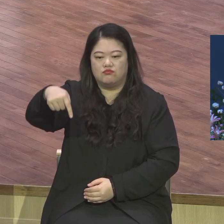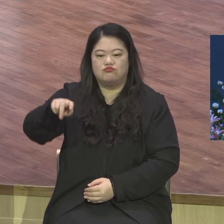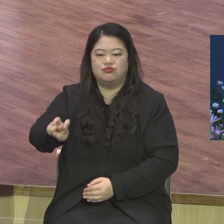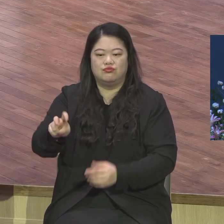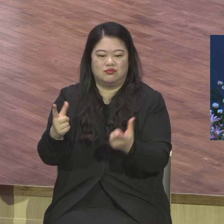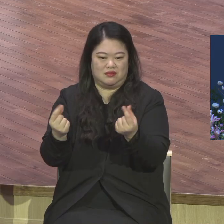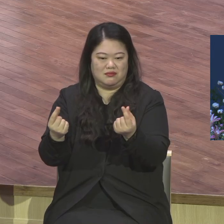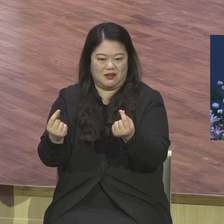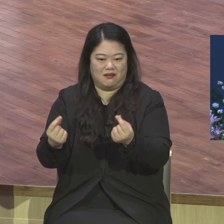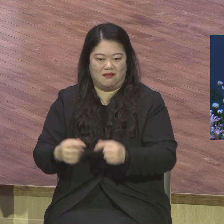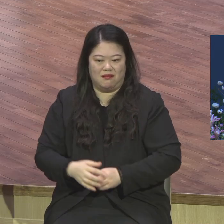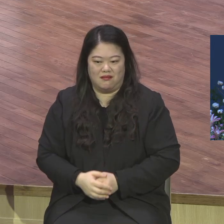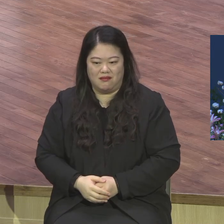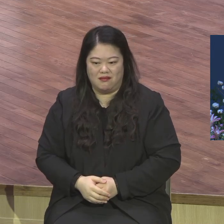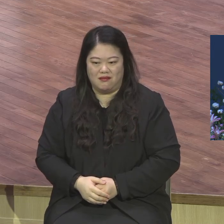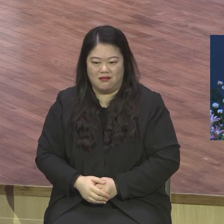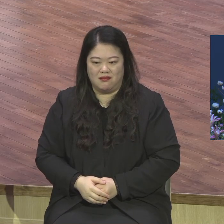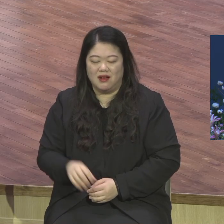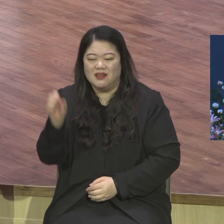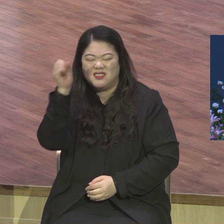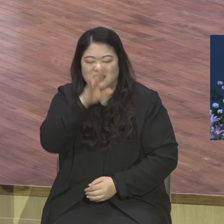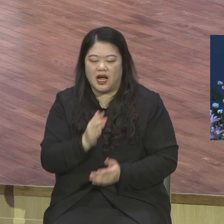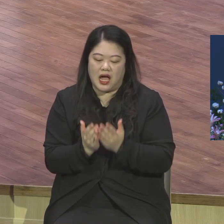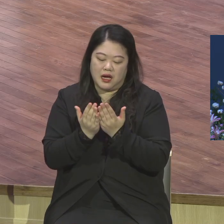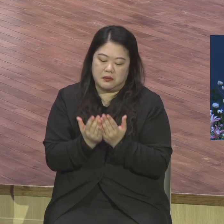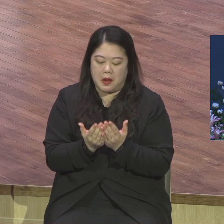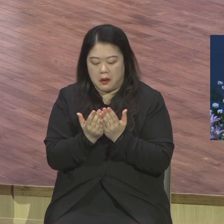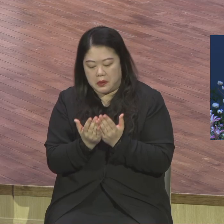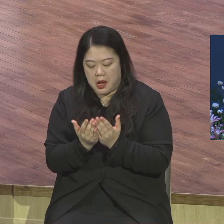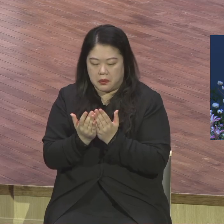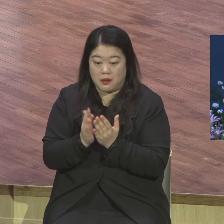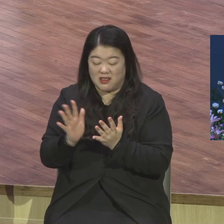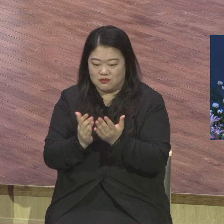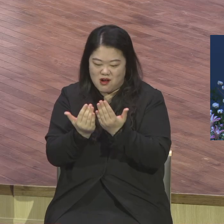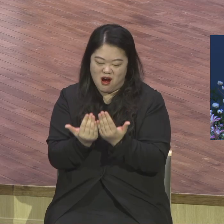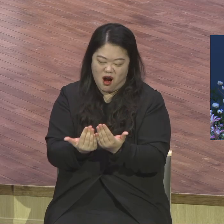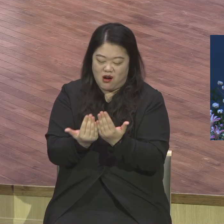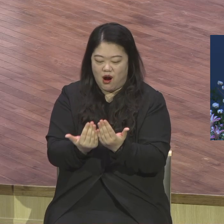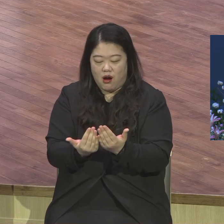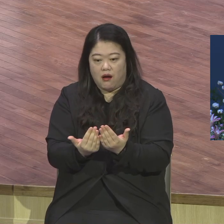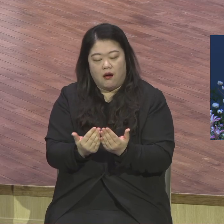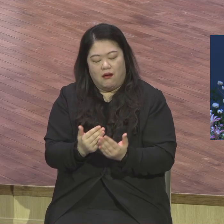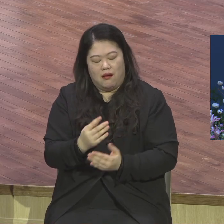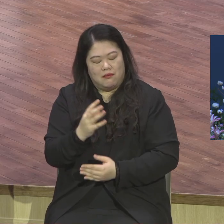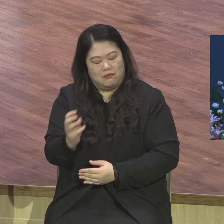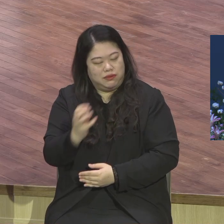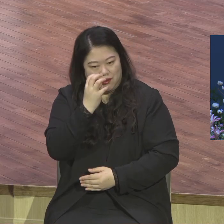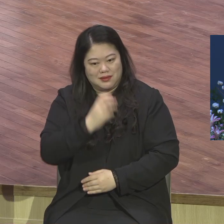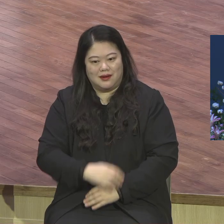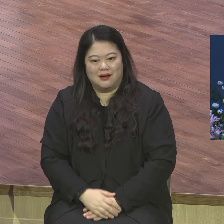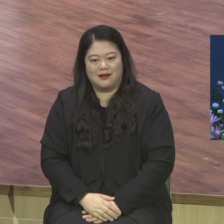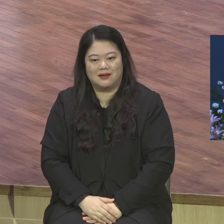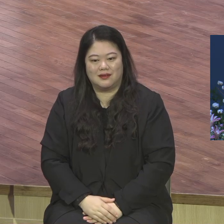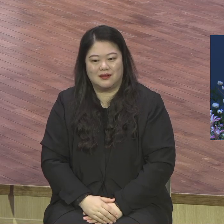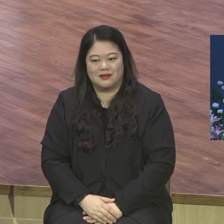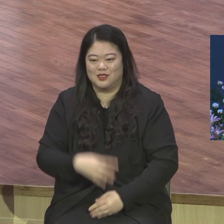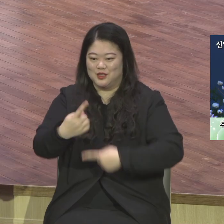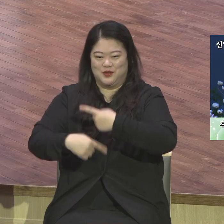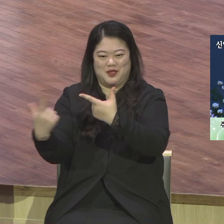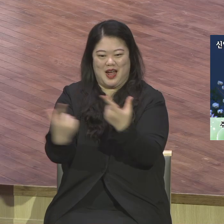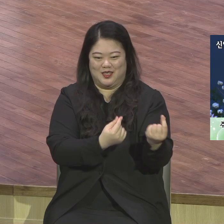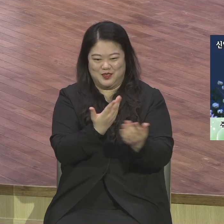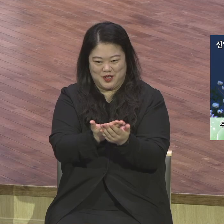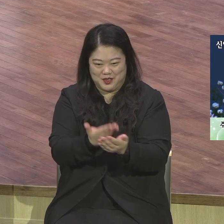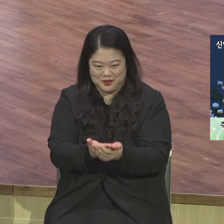여러분이 준비한 찬양이 하늘 보좌를 움직인 줄로 믿습니다. 너무 감사합니다. 신앙